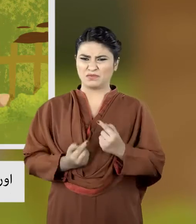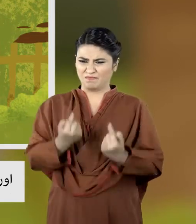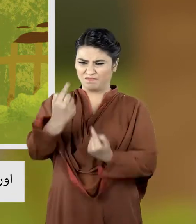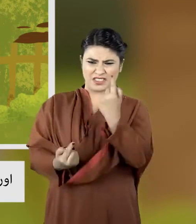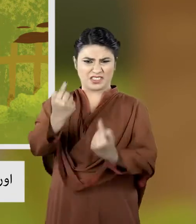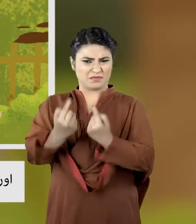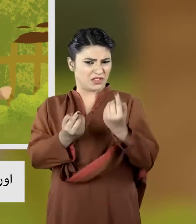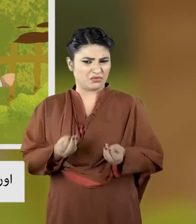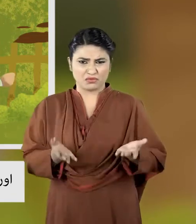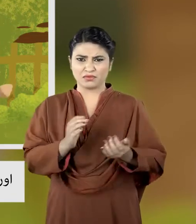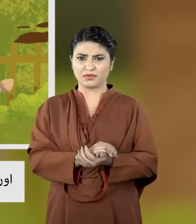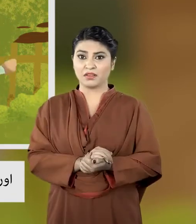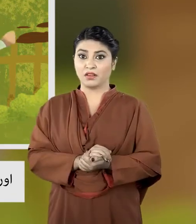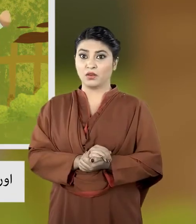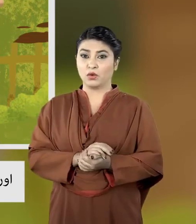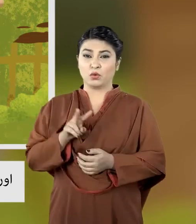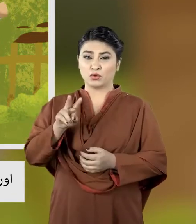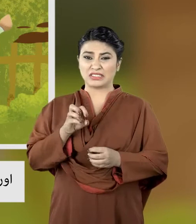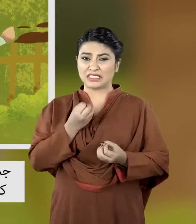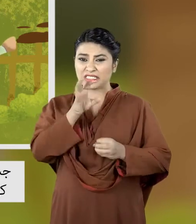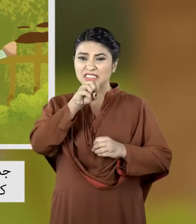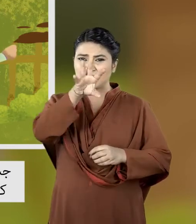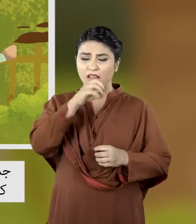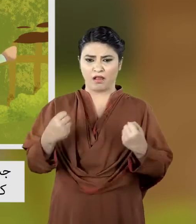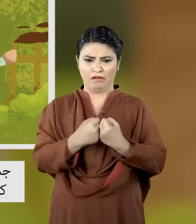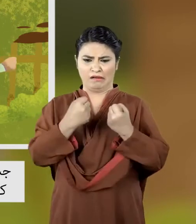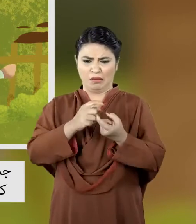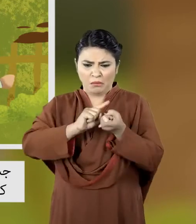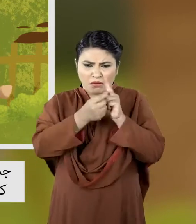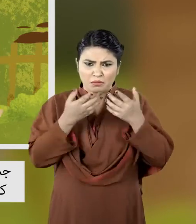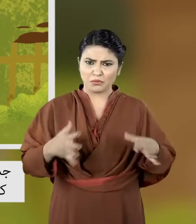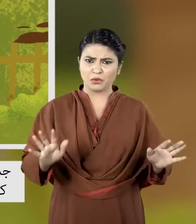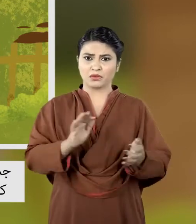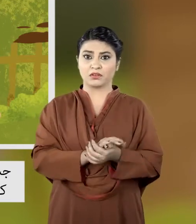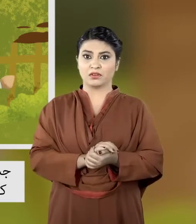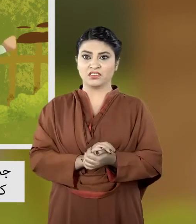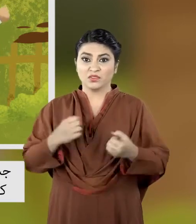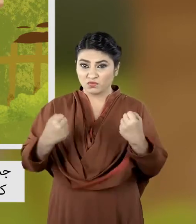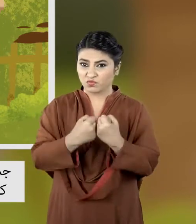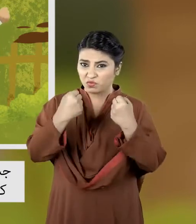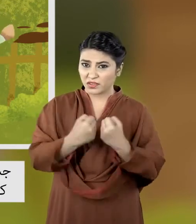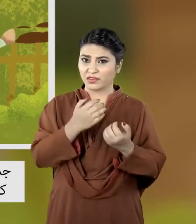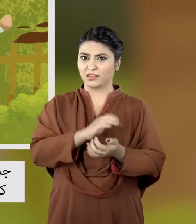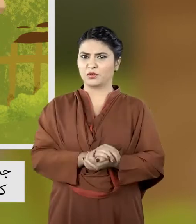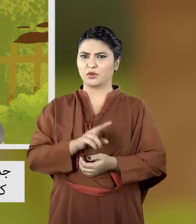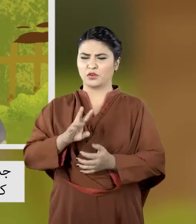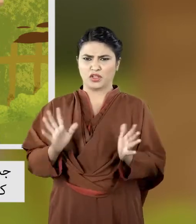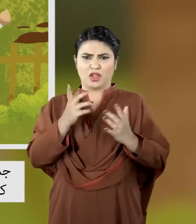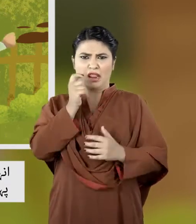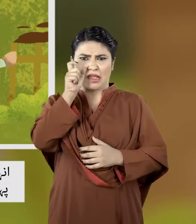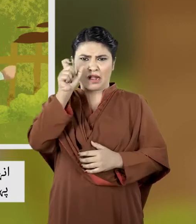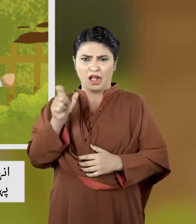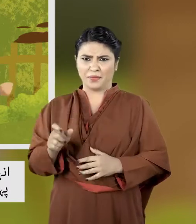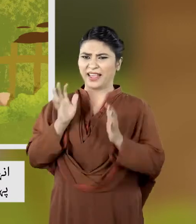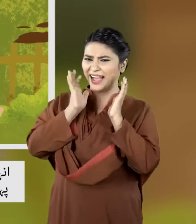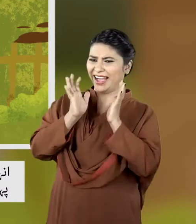ان کی چیخیں لڑائی میں تبدیل ہو گئیں۔ جب وہ لڑ رہے تھے، انہوں نے اچانک ایک آدمی کو ہنستے سنا۔